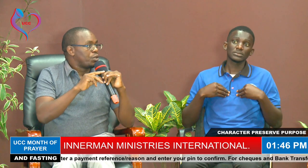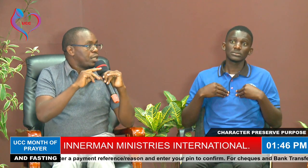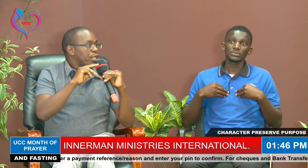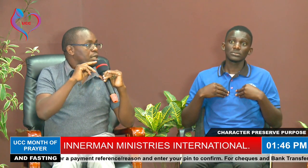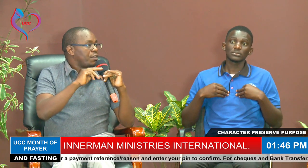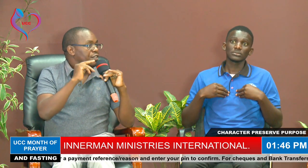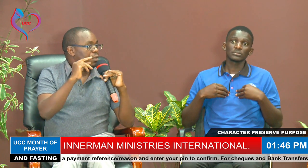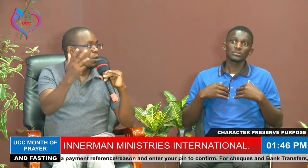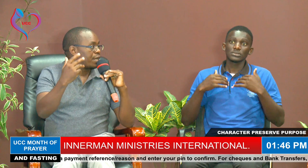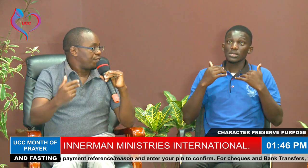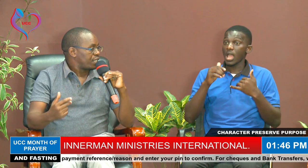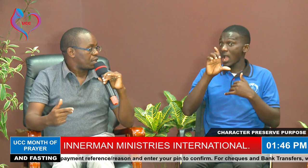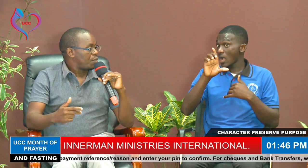Simeoni ne Levi ne bawa advice naga